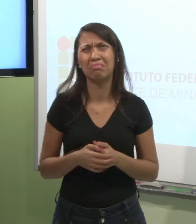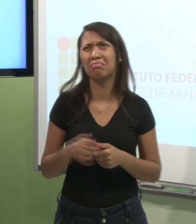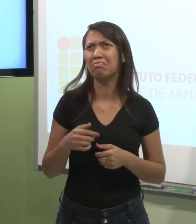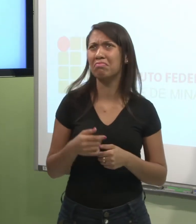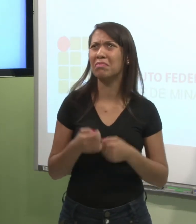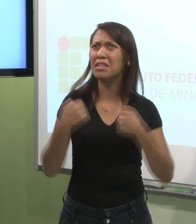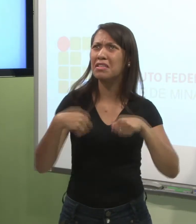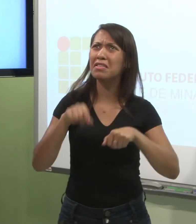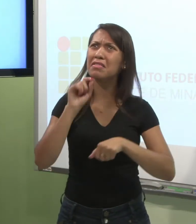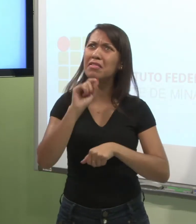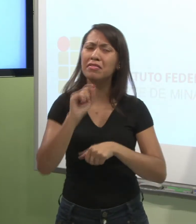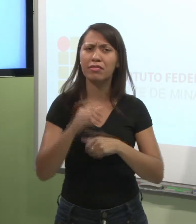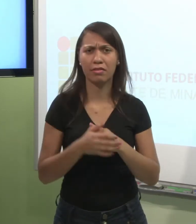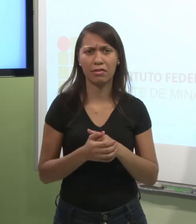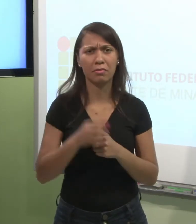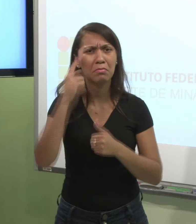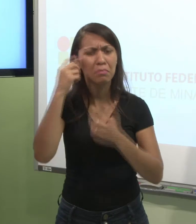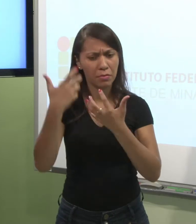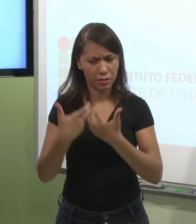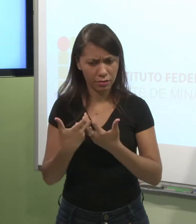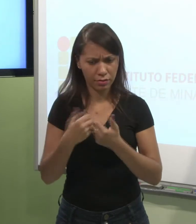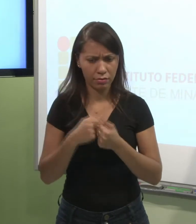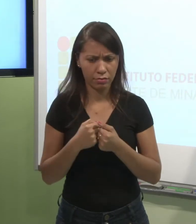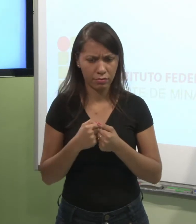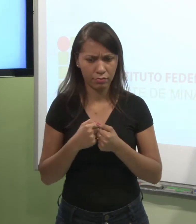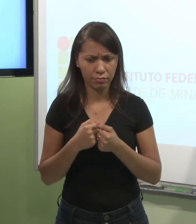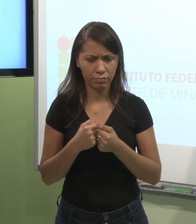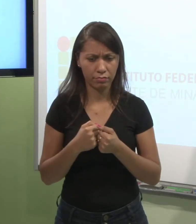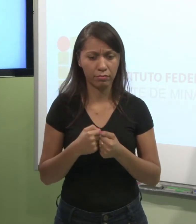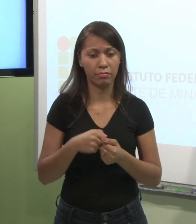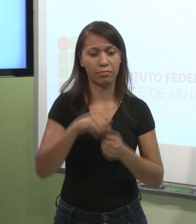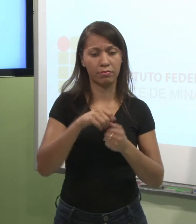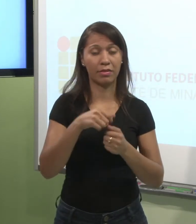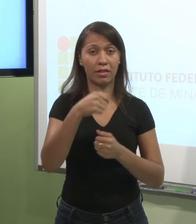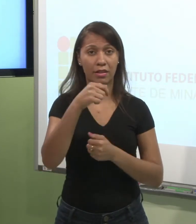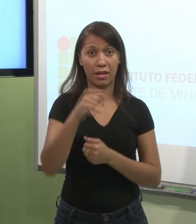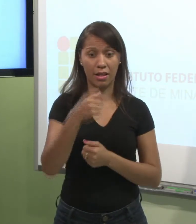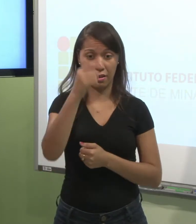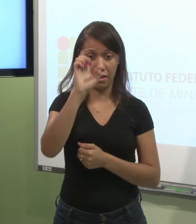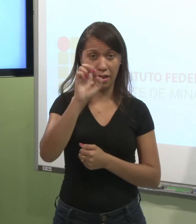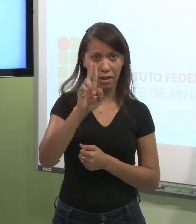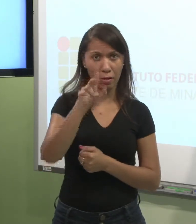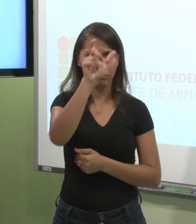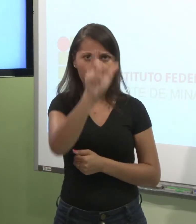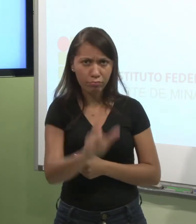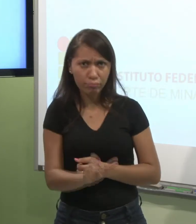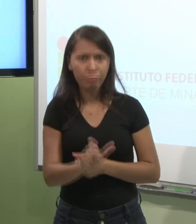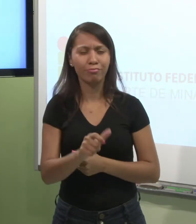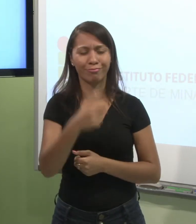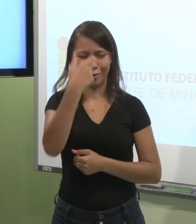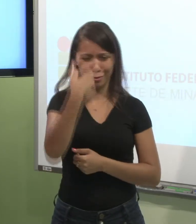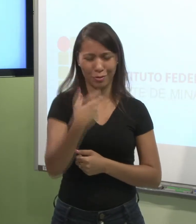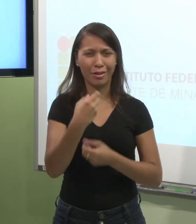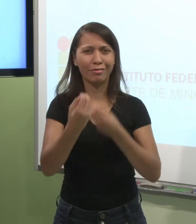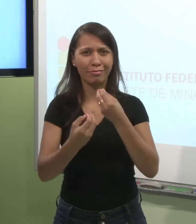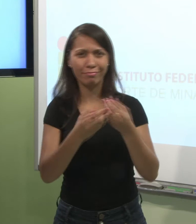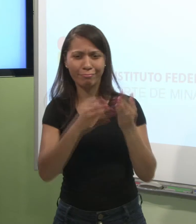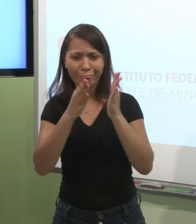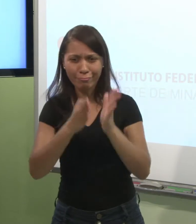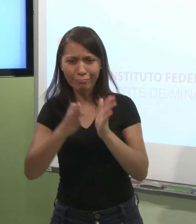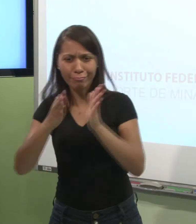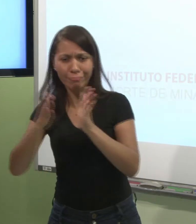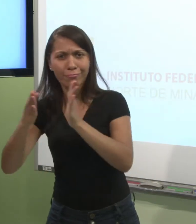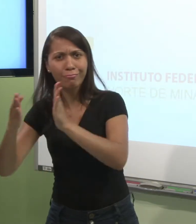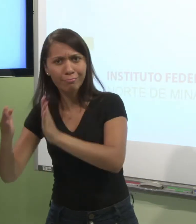quê? Pensem sobre essa frase. Eu, sujeito. Tenho, verbo. Necessidade, substantivo.